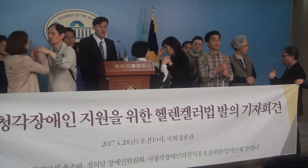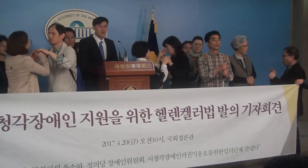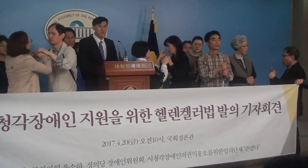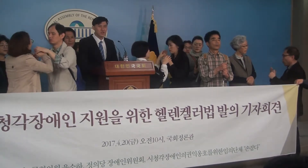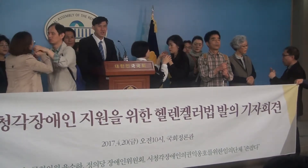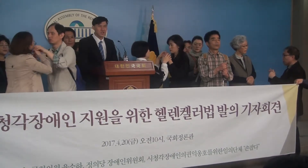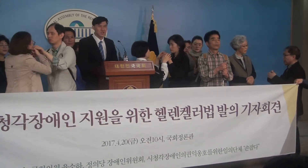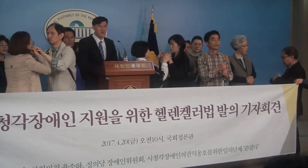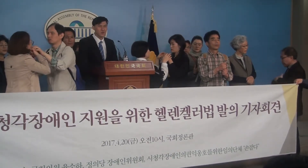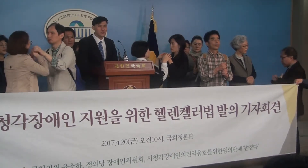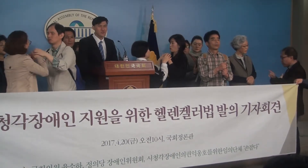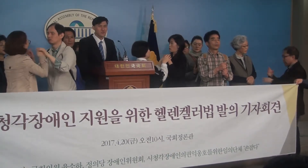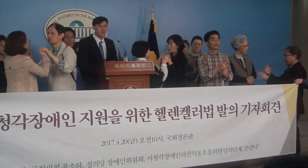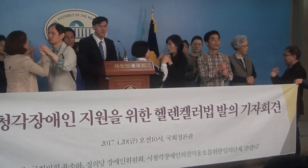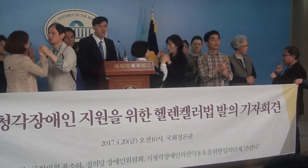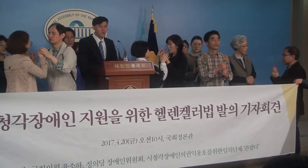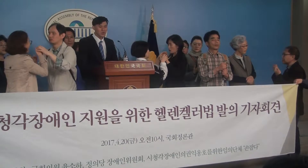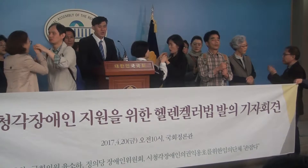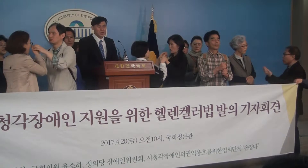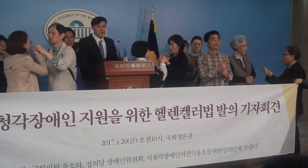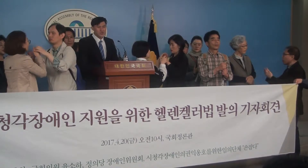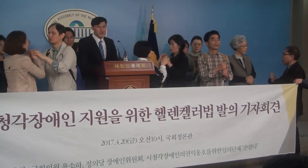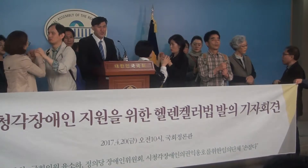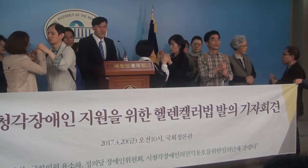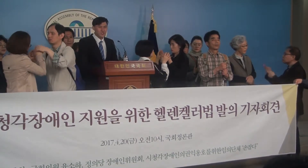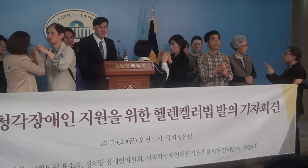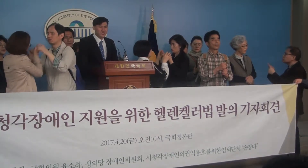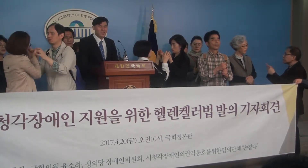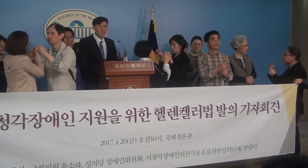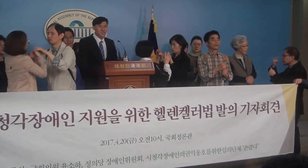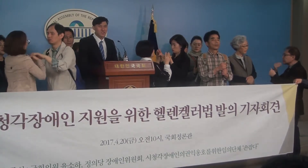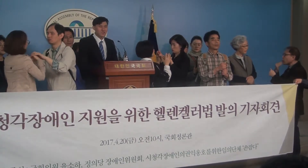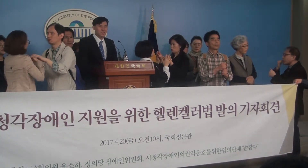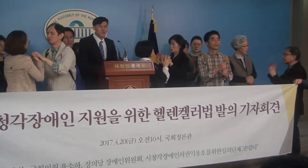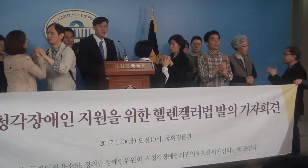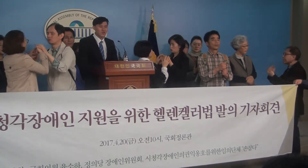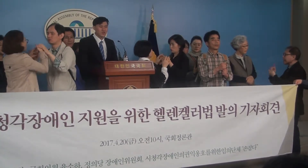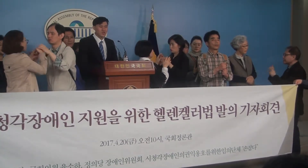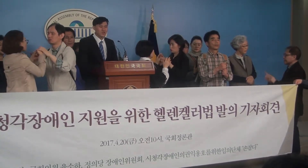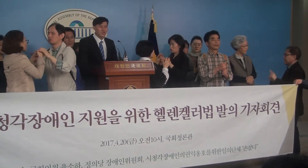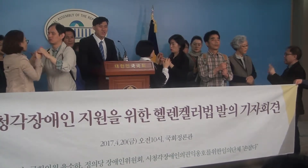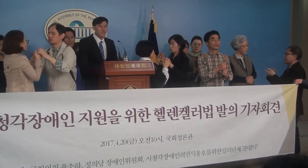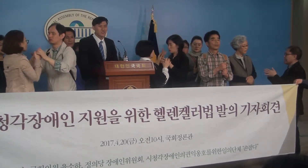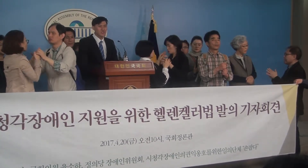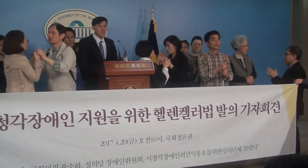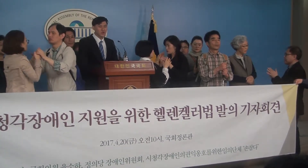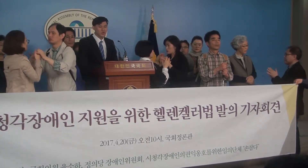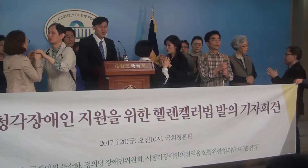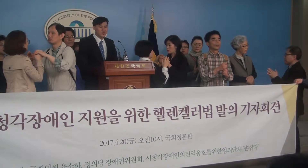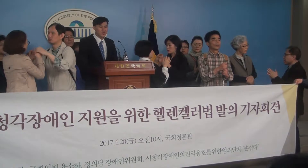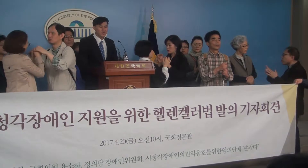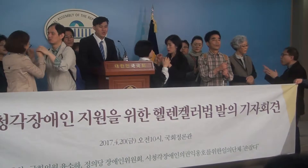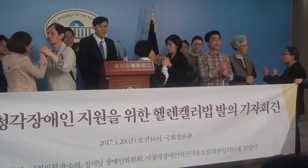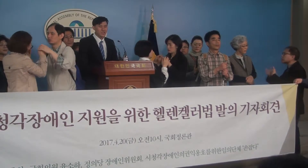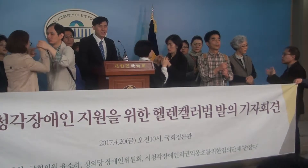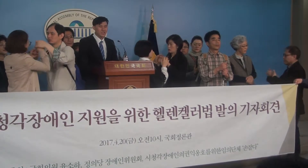따른 욕구를 간략히 설명하고 둘째로 시청각장애인들이 인간다운 삶을 영위하기 위해서는 어떤